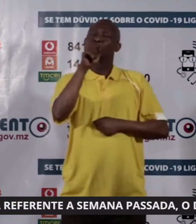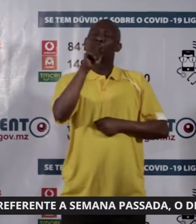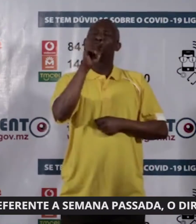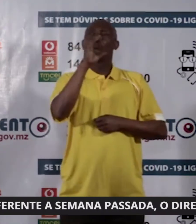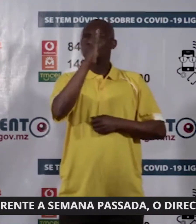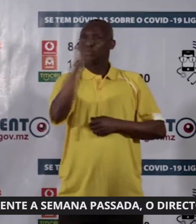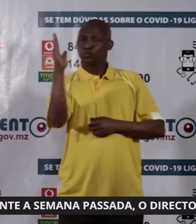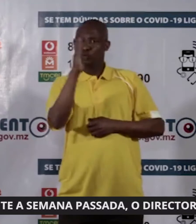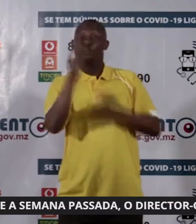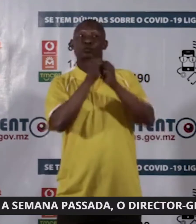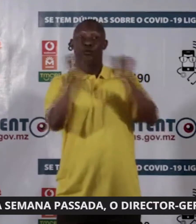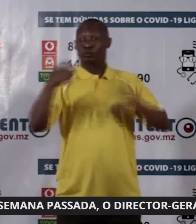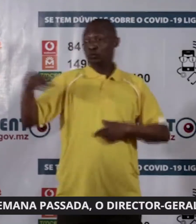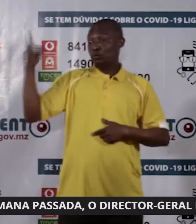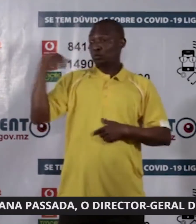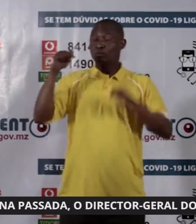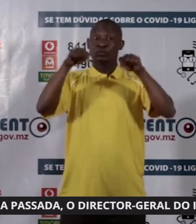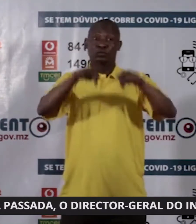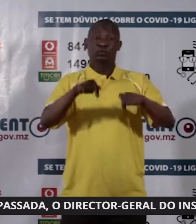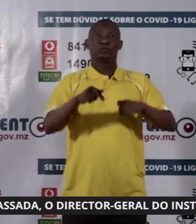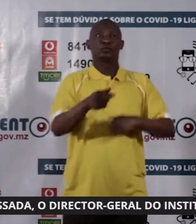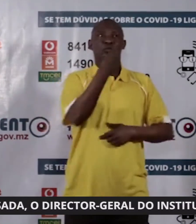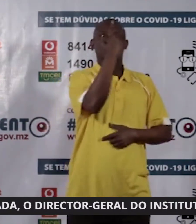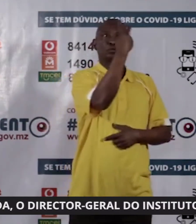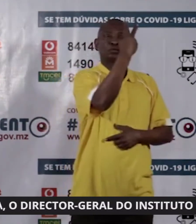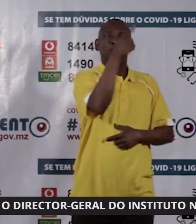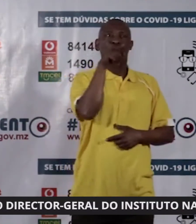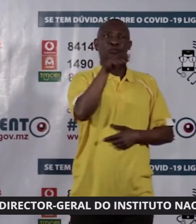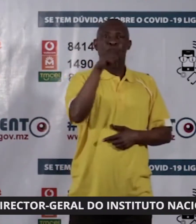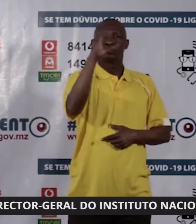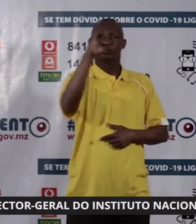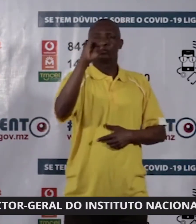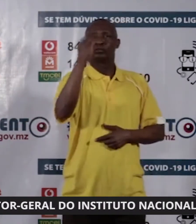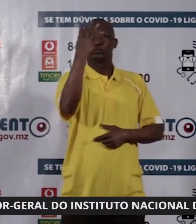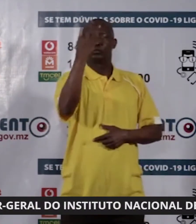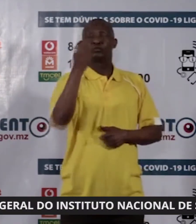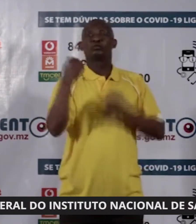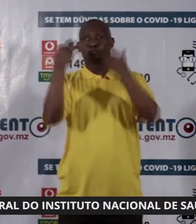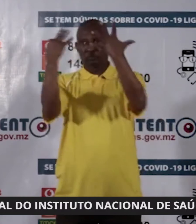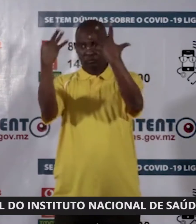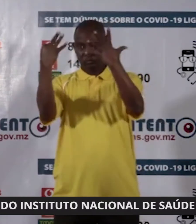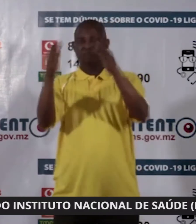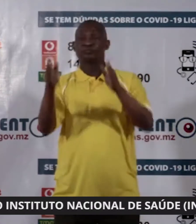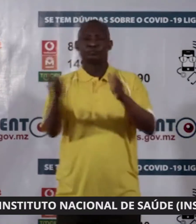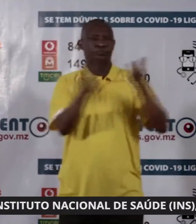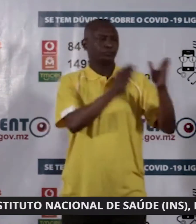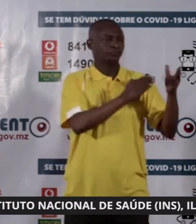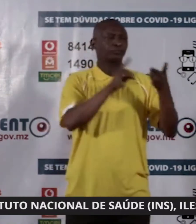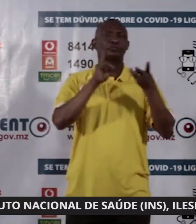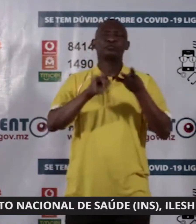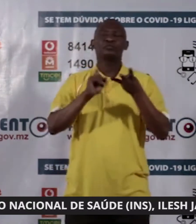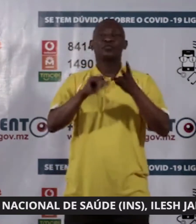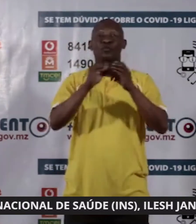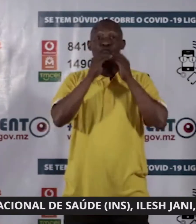10.648 nas últimas 24 horas. No nosso país, temos até o